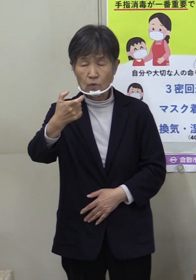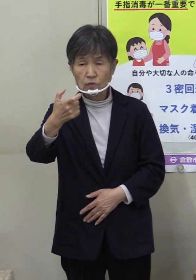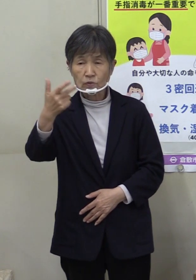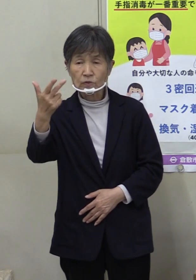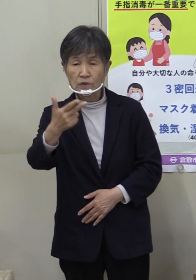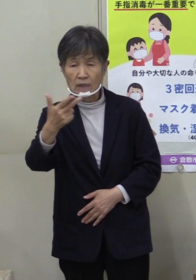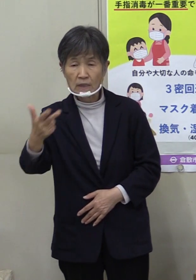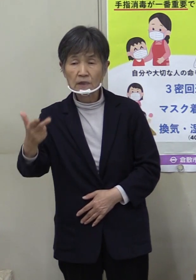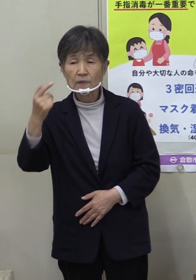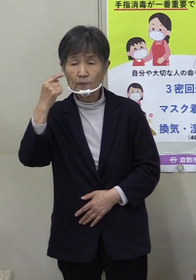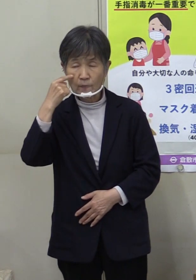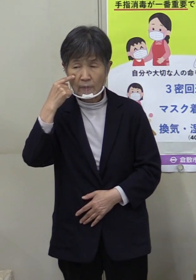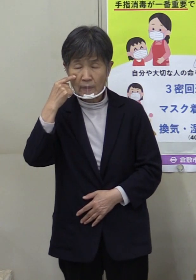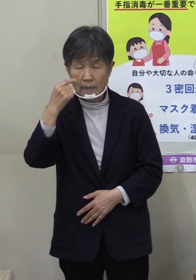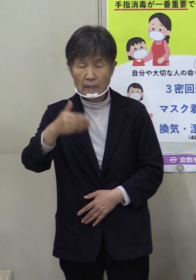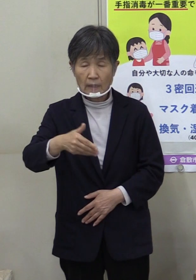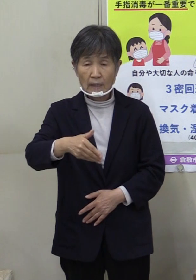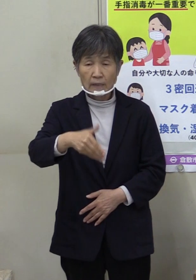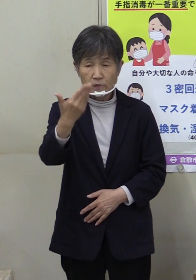967、